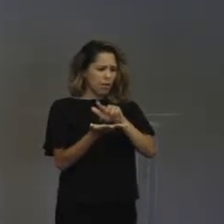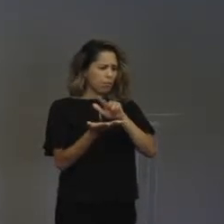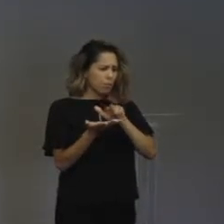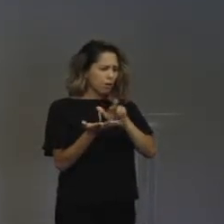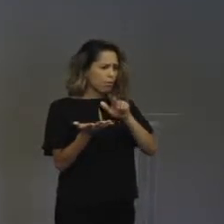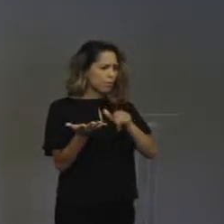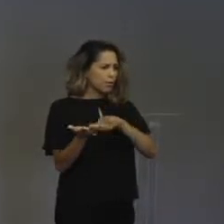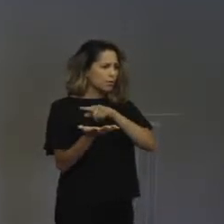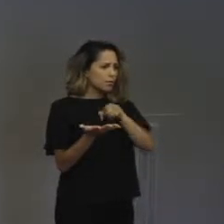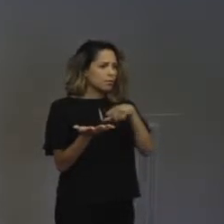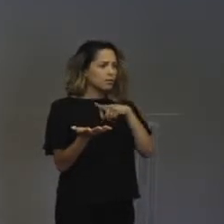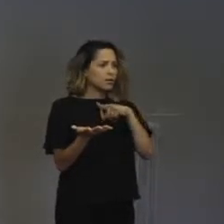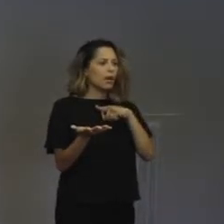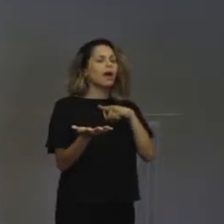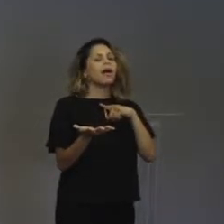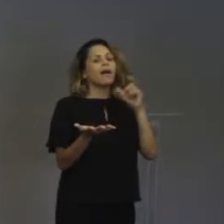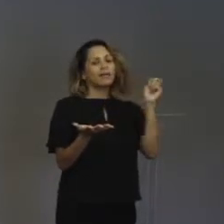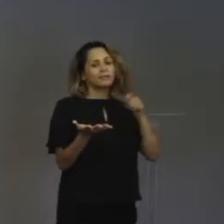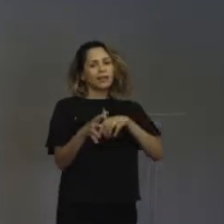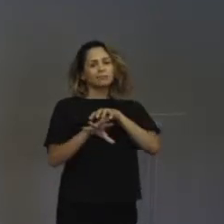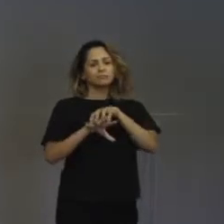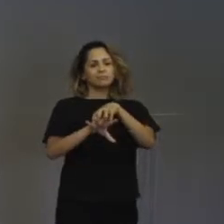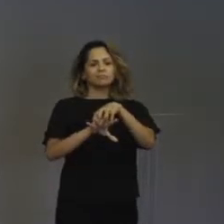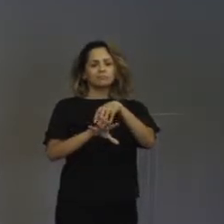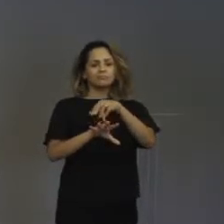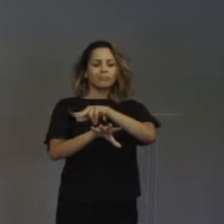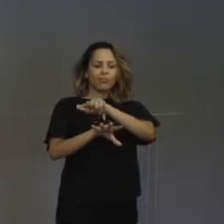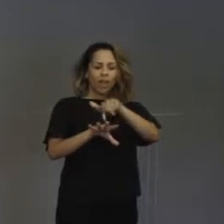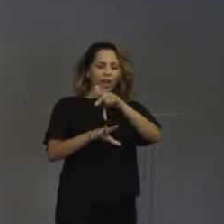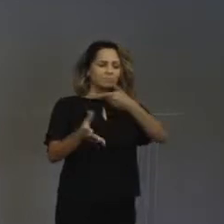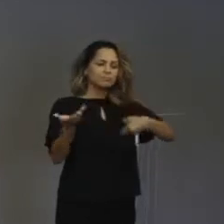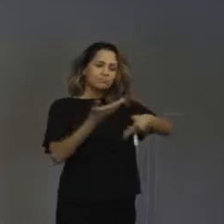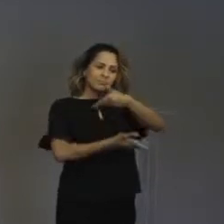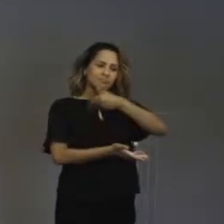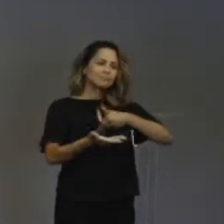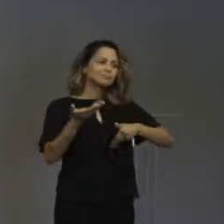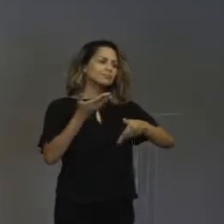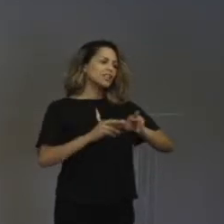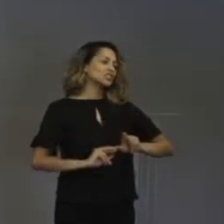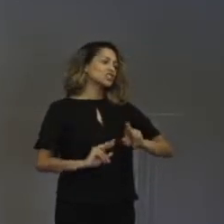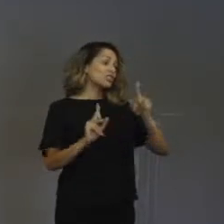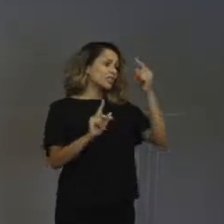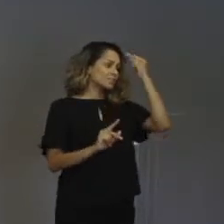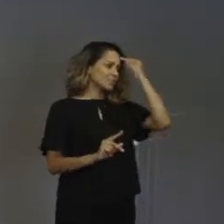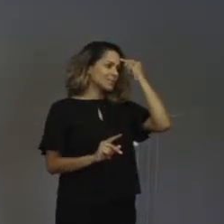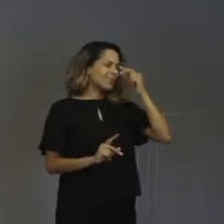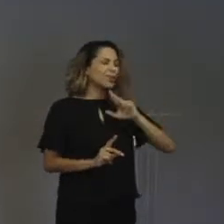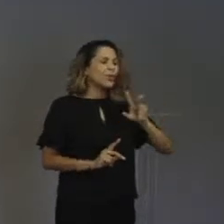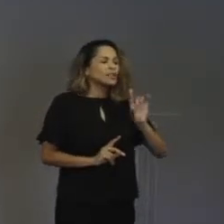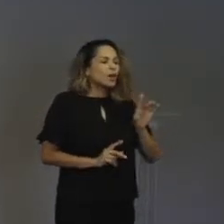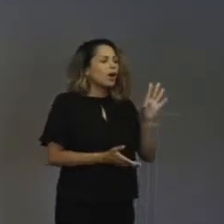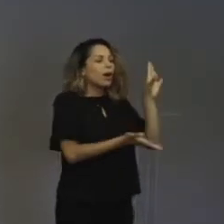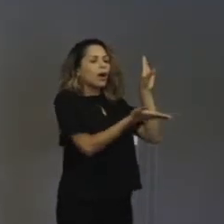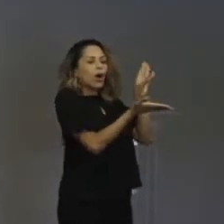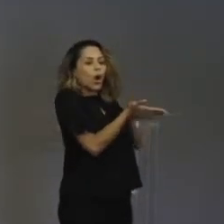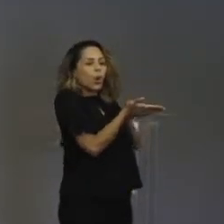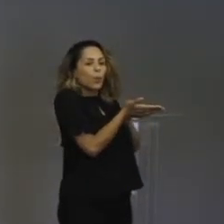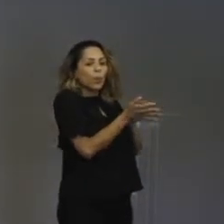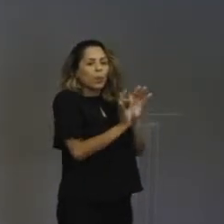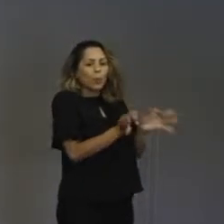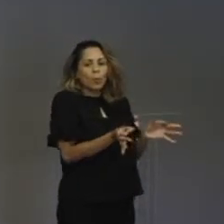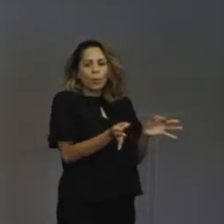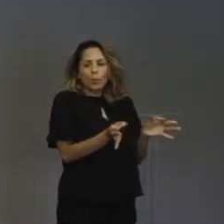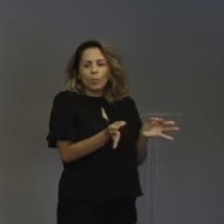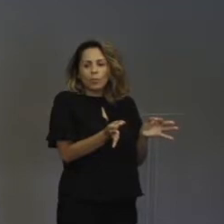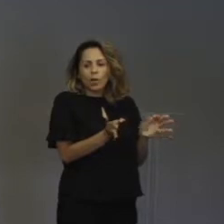uma intermodalidade que é muito diferente daquela que a gente pensava lá atrás. Então, assim, não copiar o de fora, copiar a